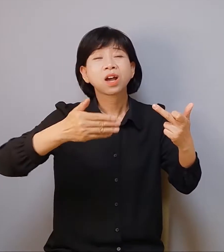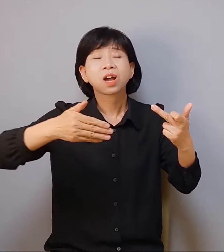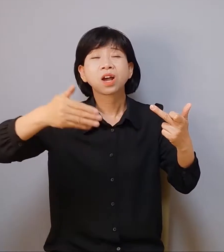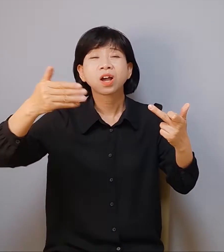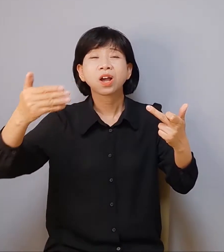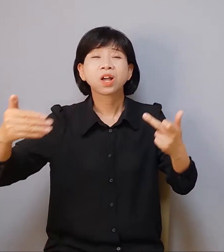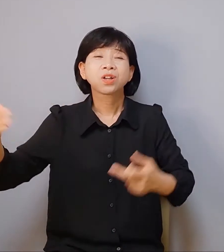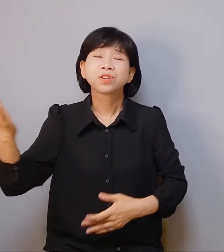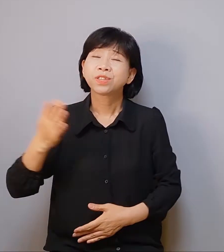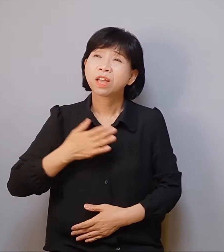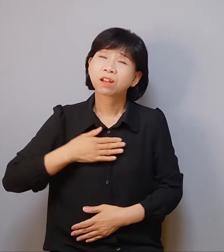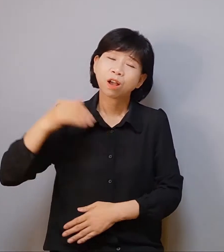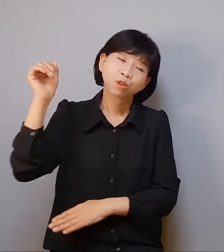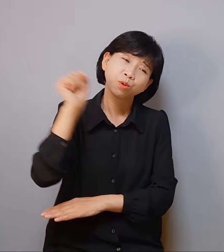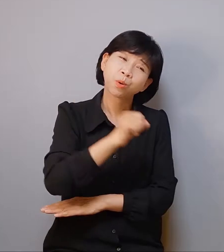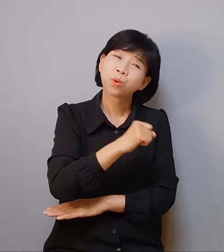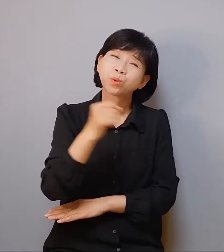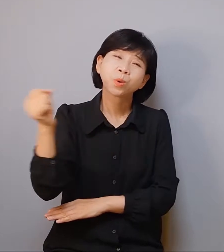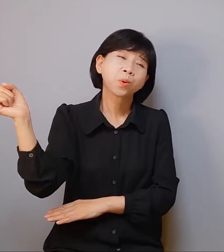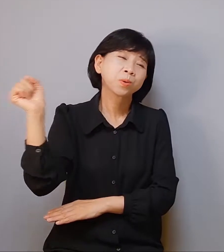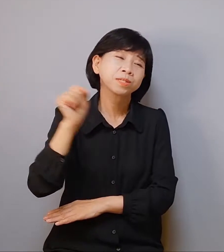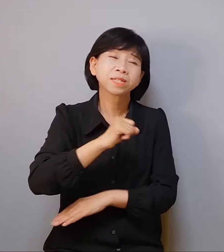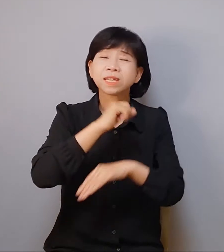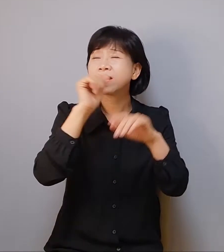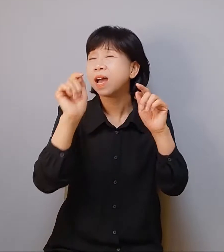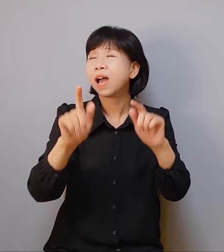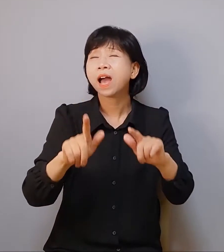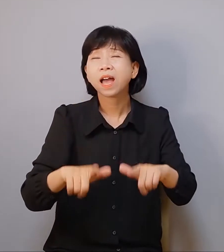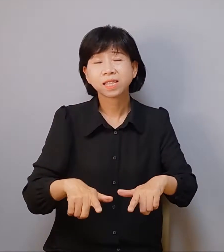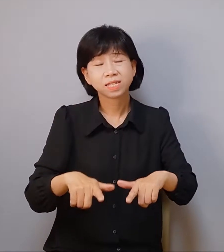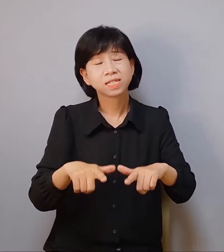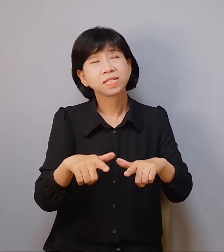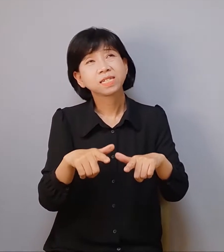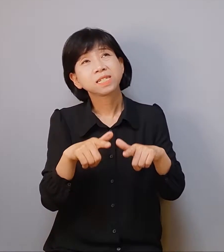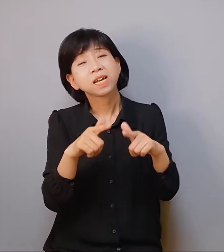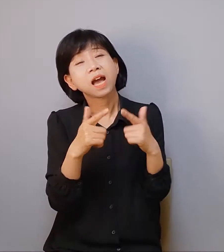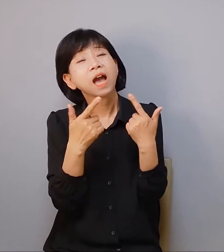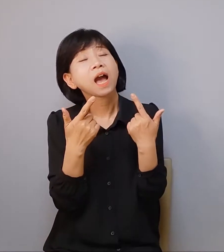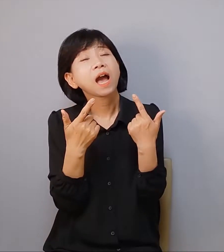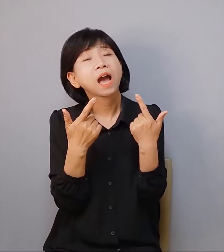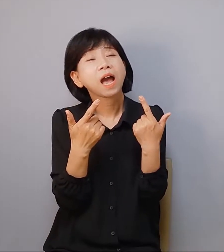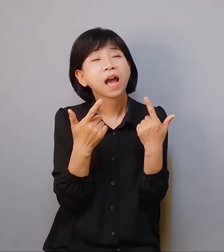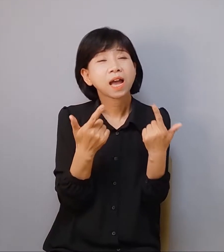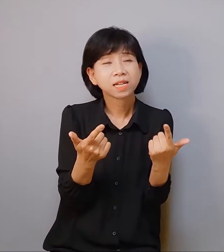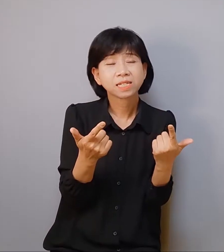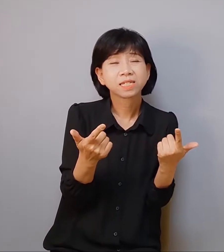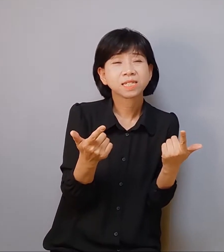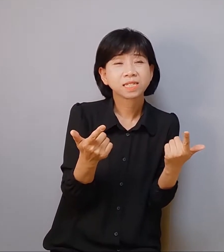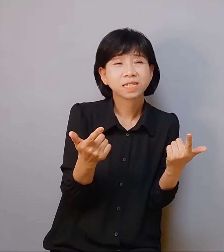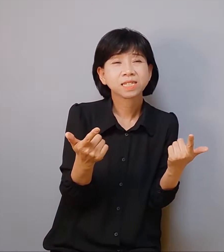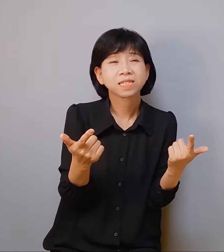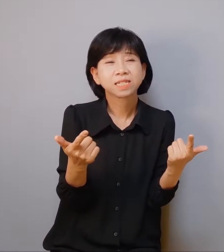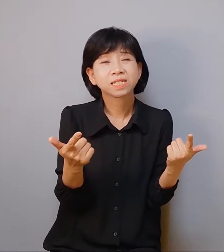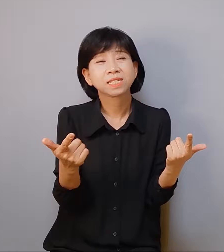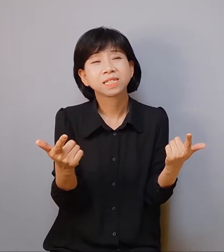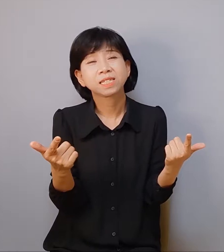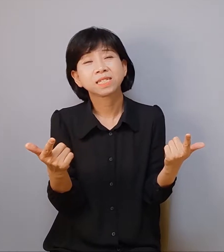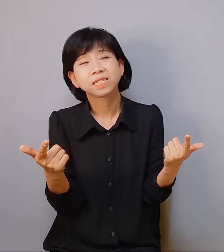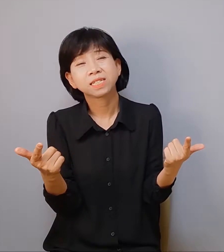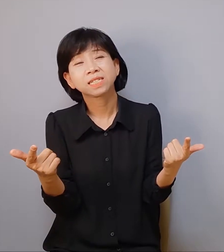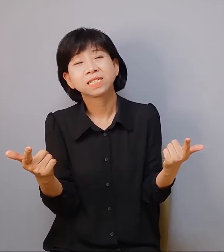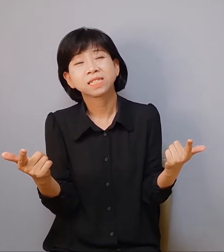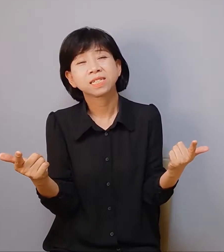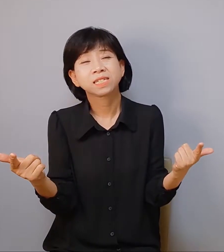산성, 내가 요동치. 우리 한 번 더 찬양합니다. 오직 주만이 나의 반석이 되십니다.